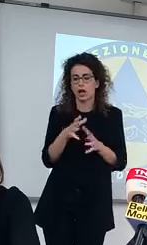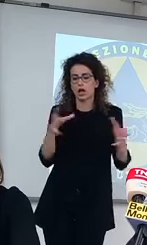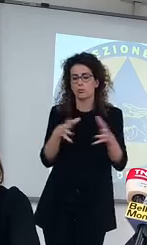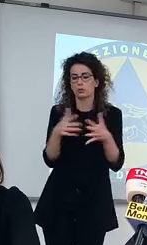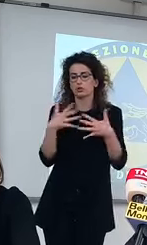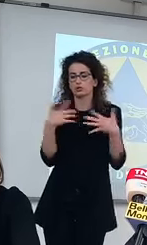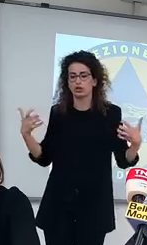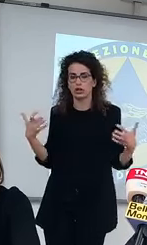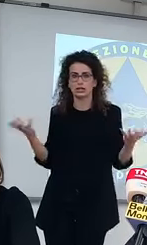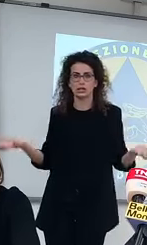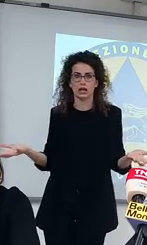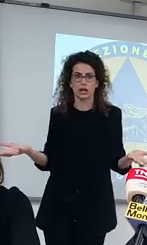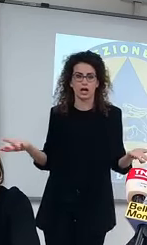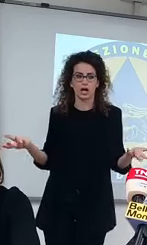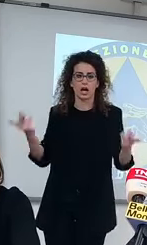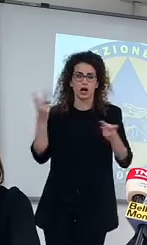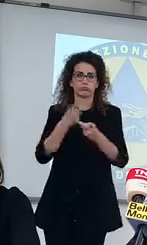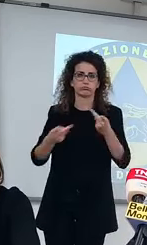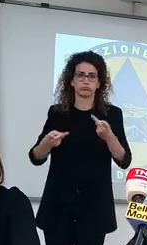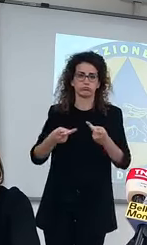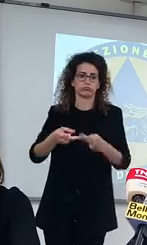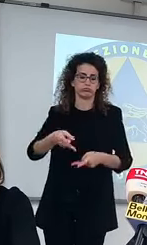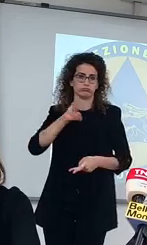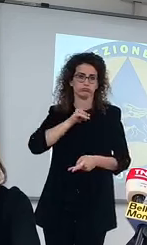che hanno cercato di darci un'indicazione.